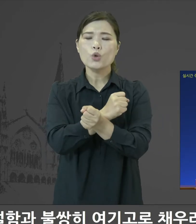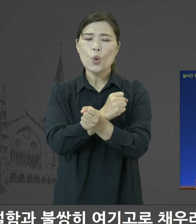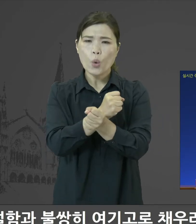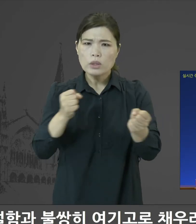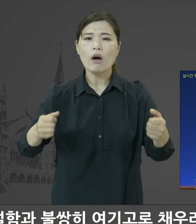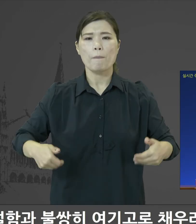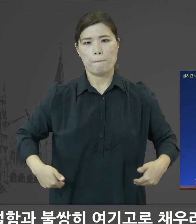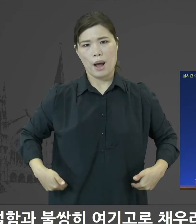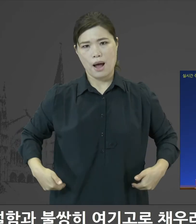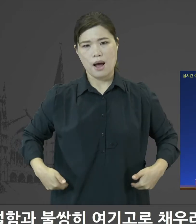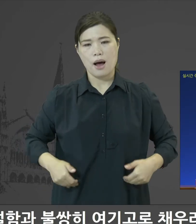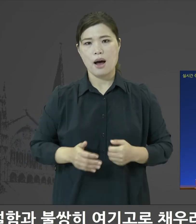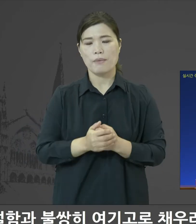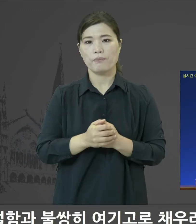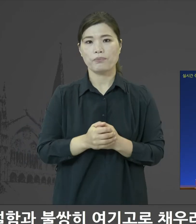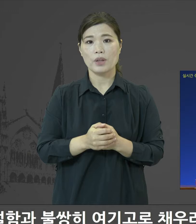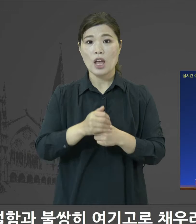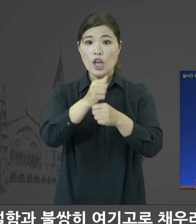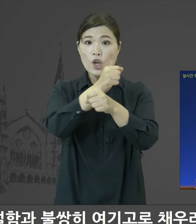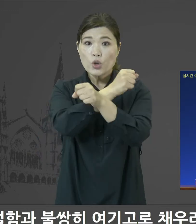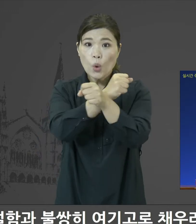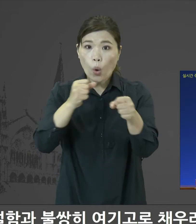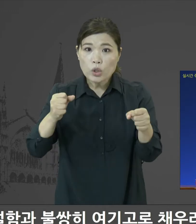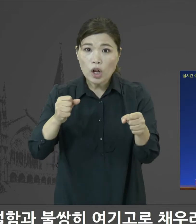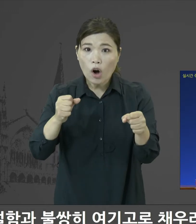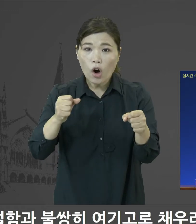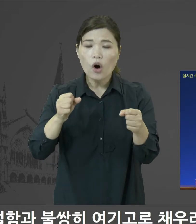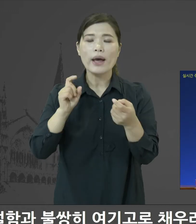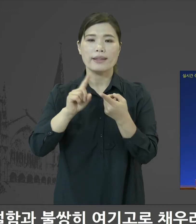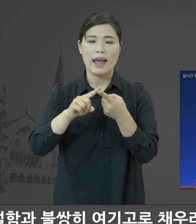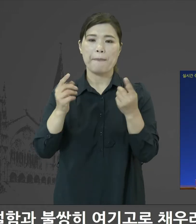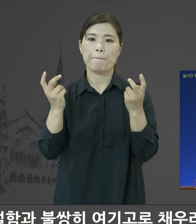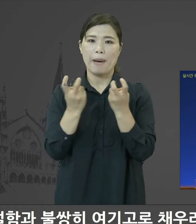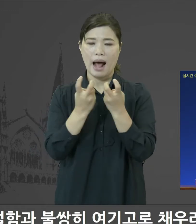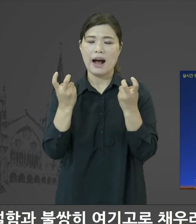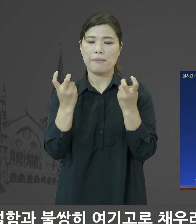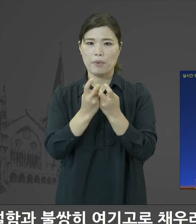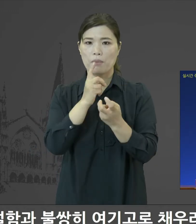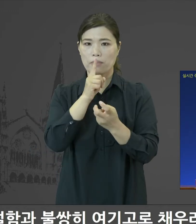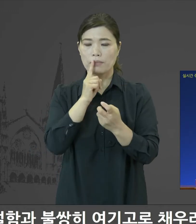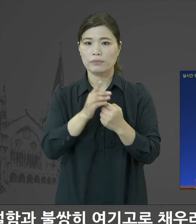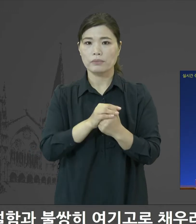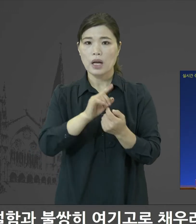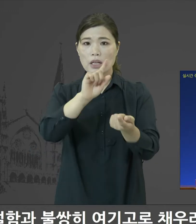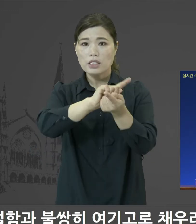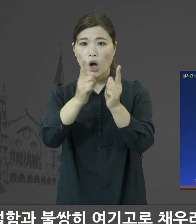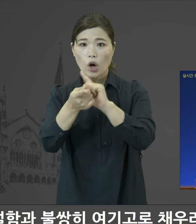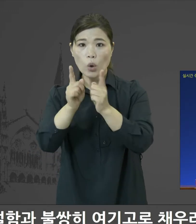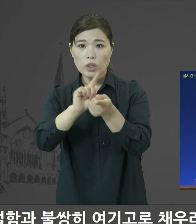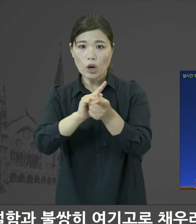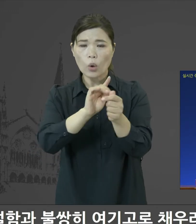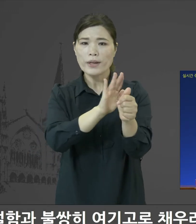겁니다. 용서함으로는 방법을 얘기하고 있는 겁니다. 우리가 서로 친절하게 해줄 수 있는 방법,